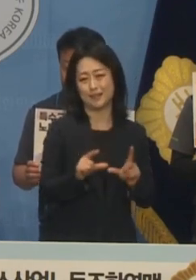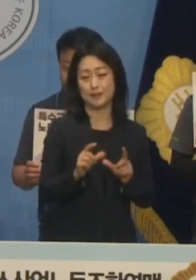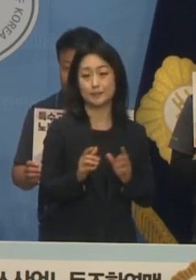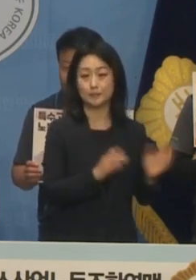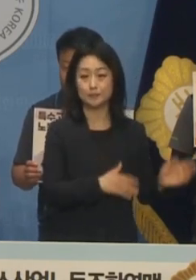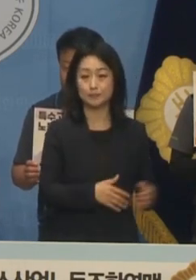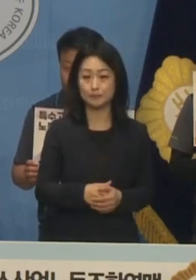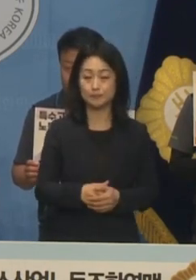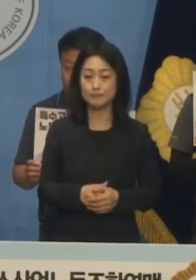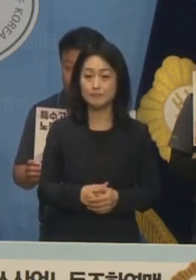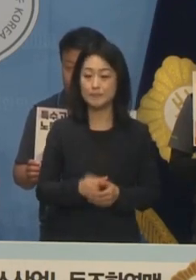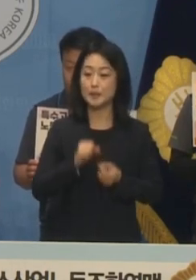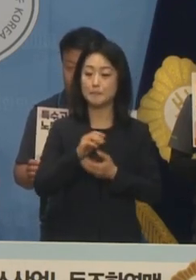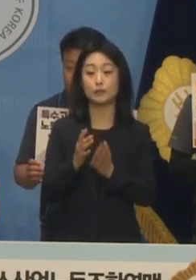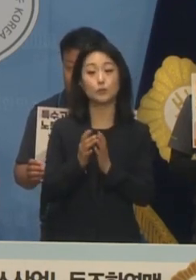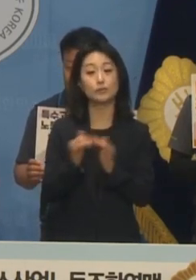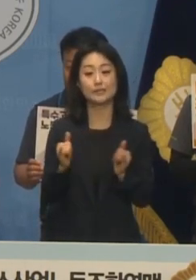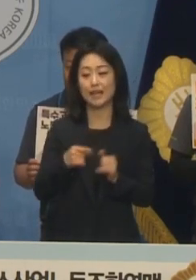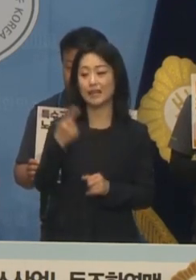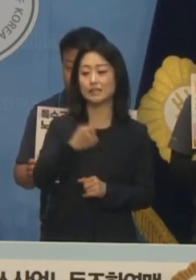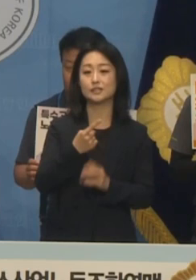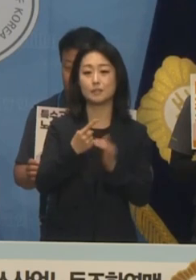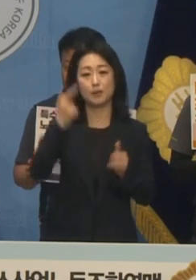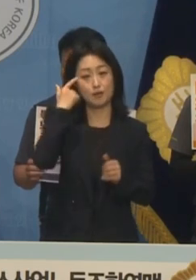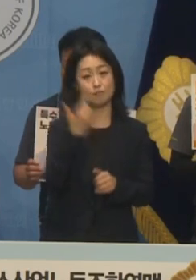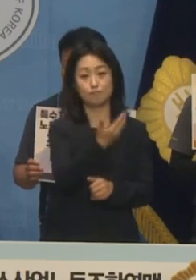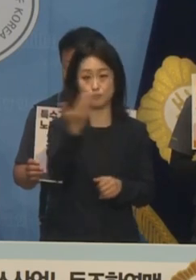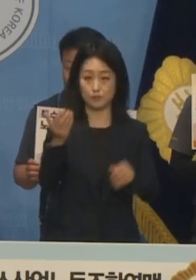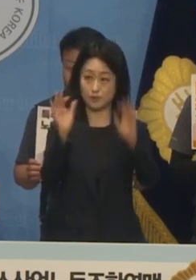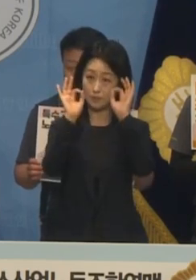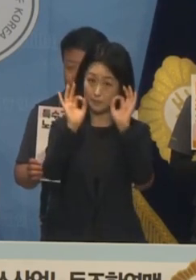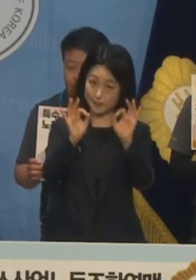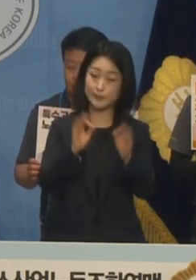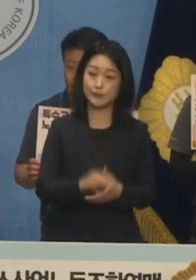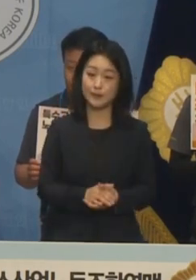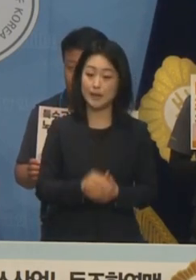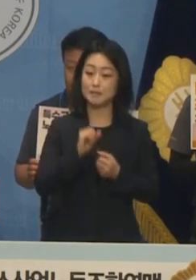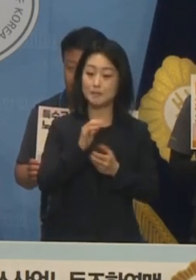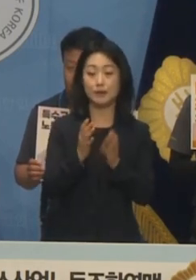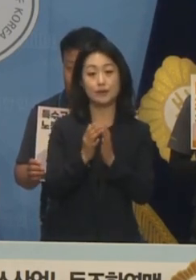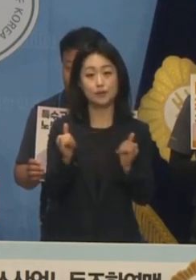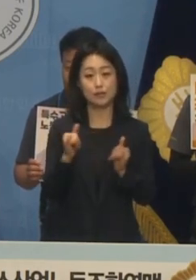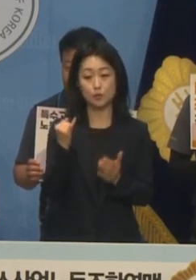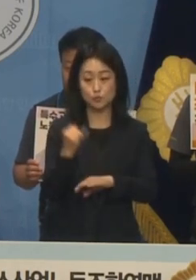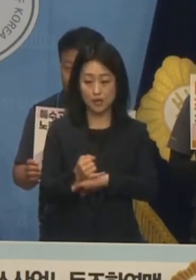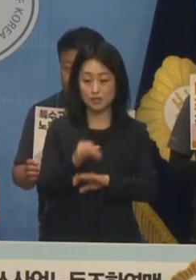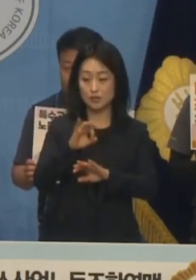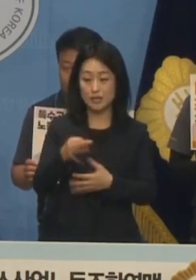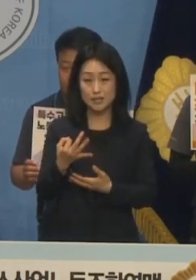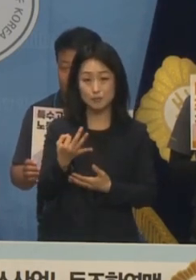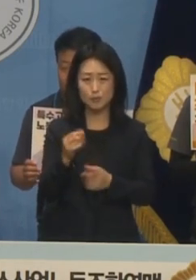앱에 접속조차 할 수 없기 때문에 불이익한 변경을 알면서도 동의할 수밖에 없습니다.